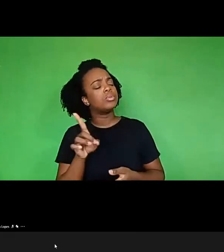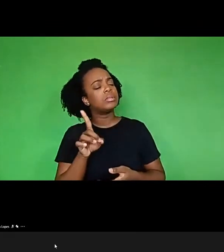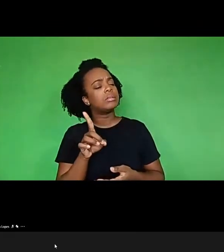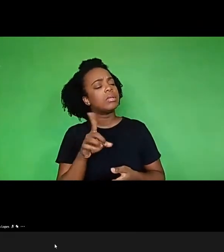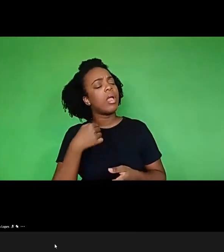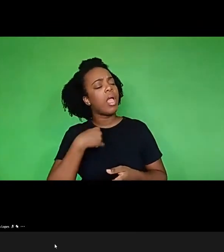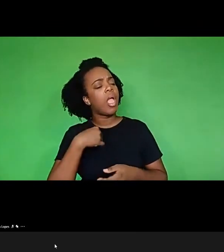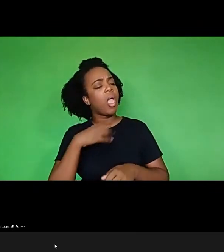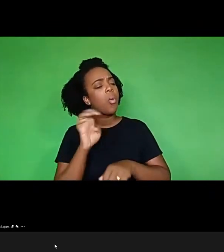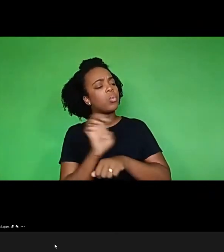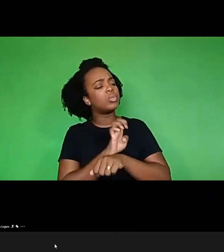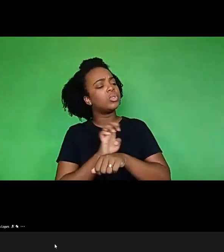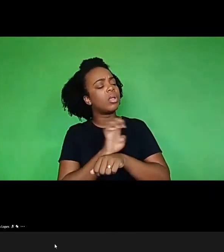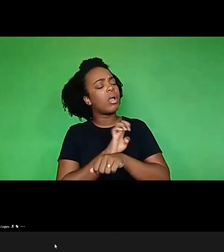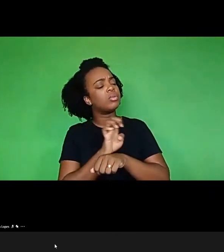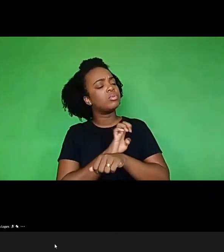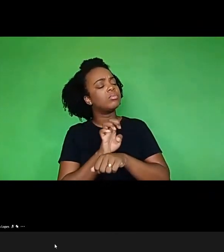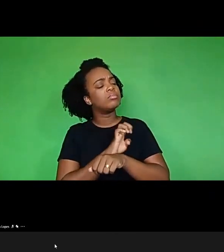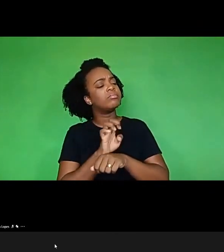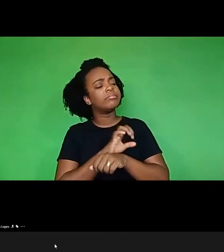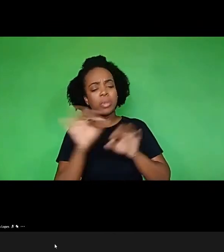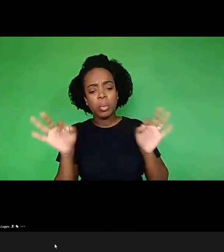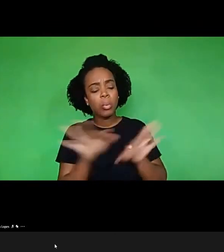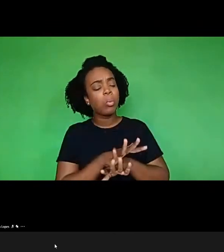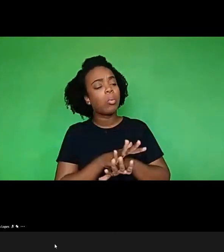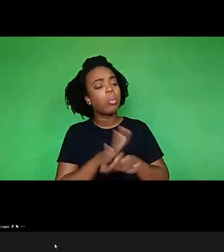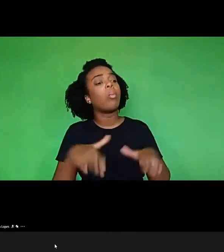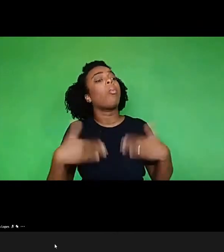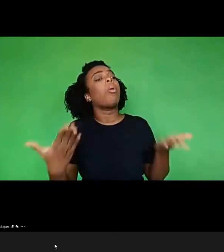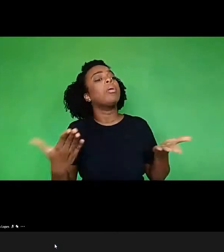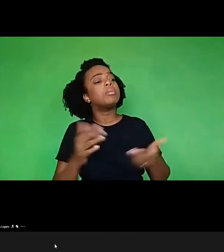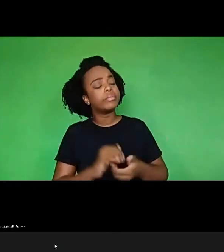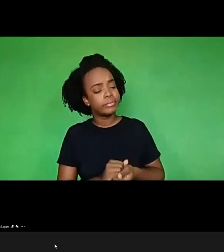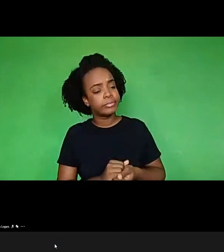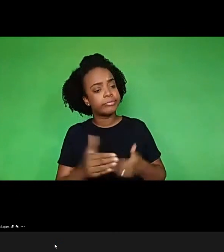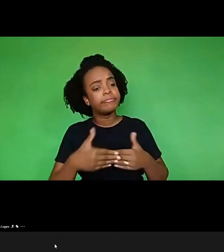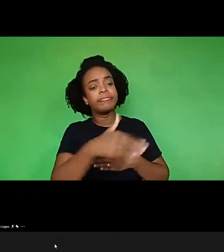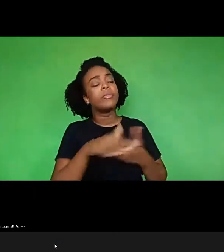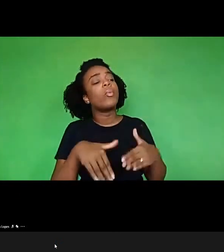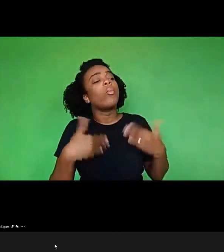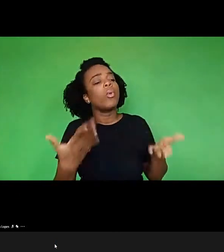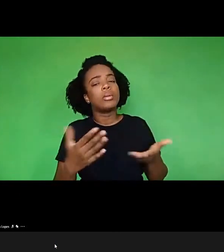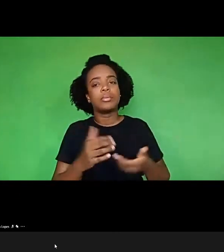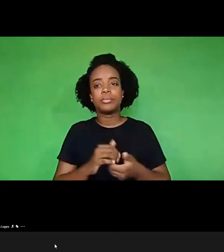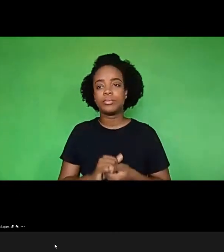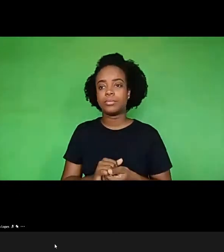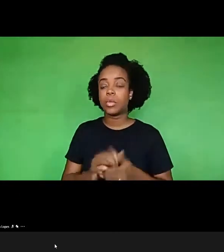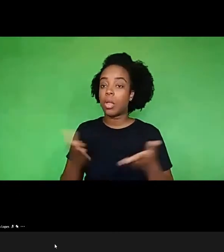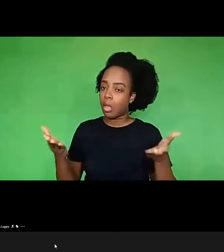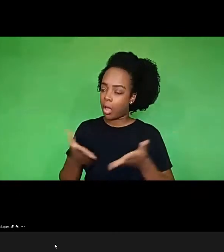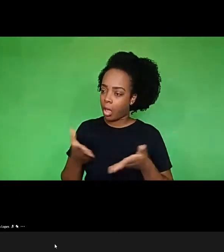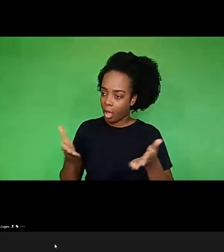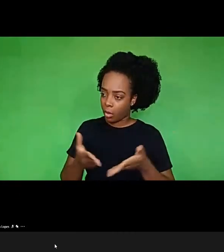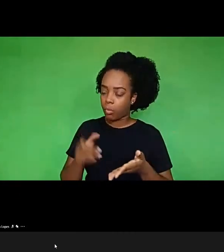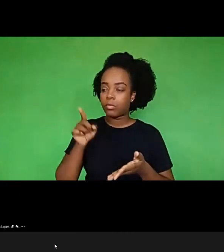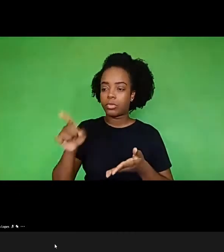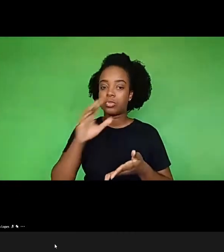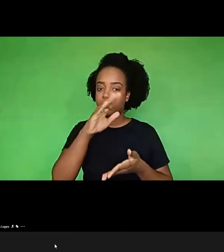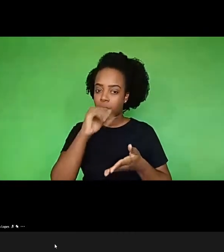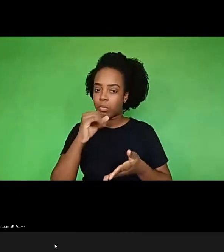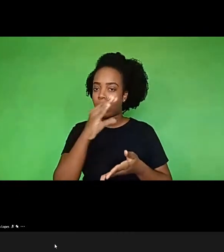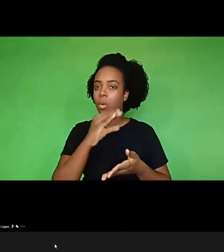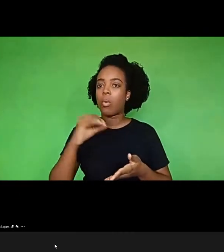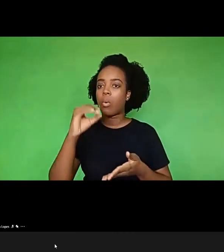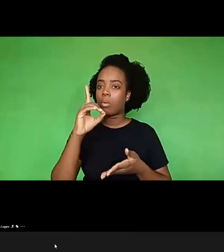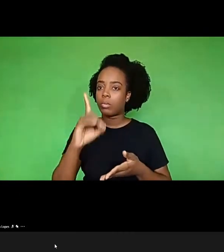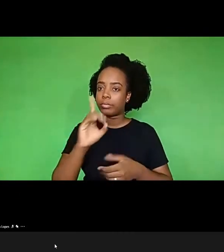com proposta de estágio, como posso concluir? Diana, a partir de agora, converse com o seu coordenador de curso. Os